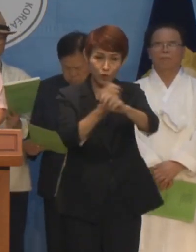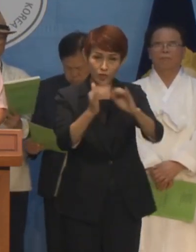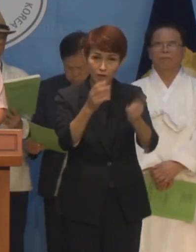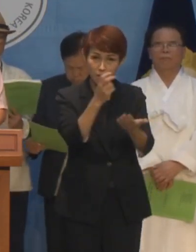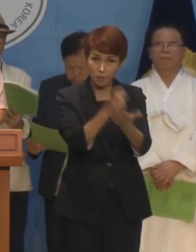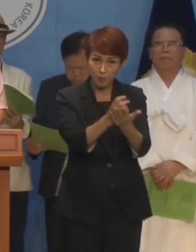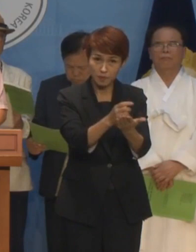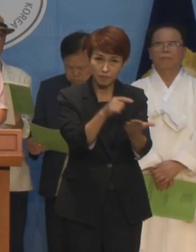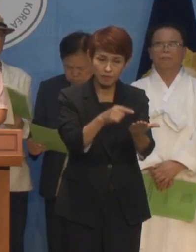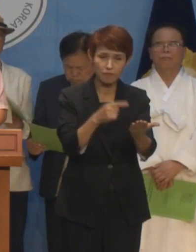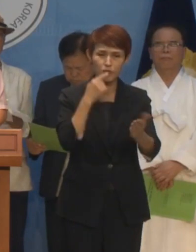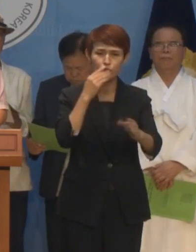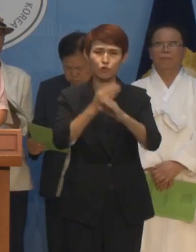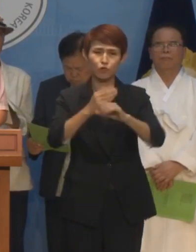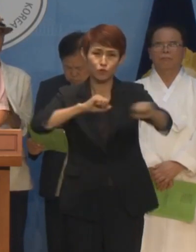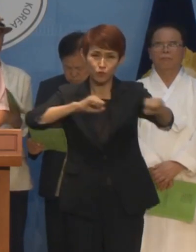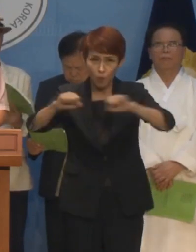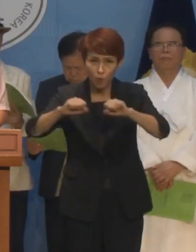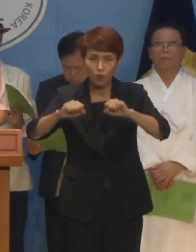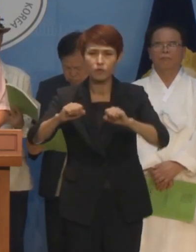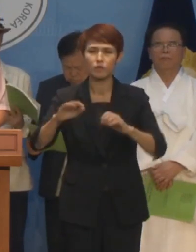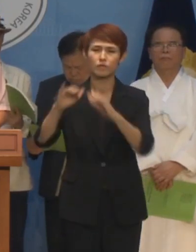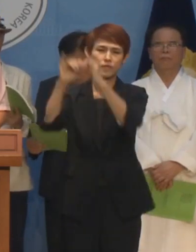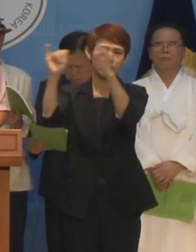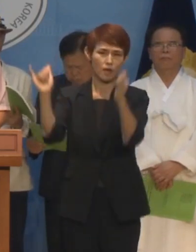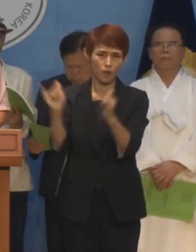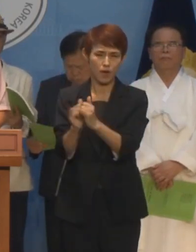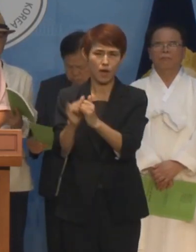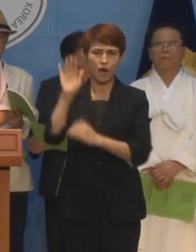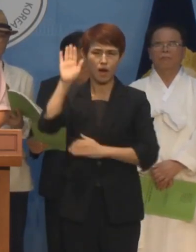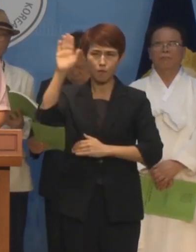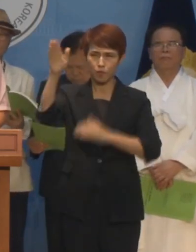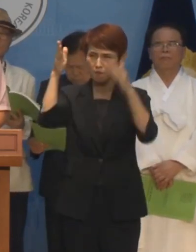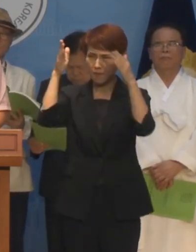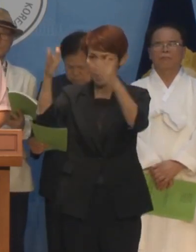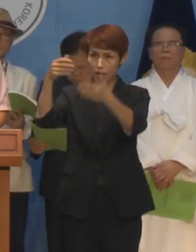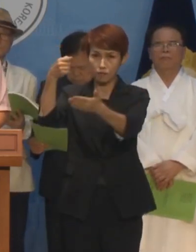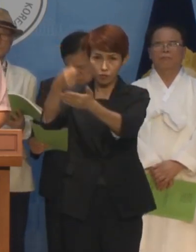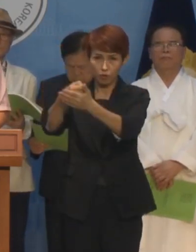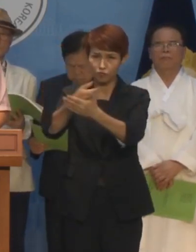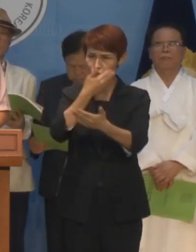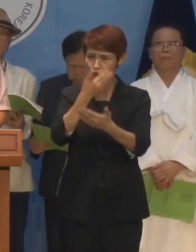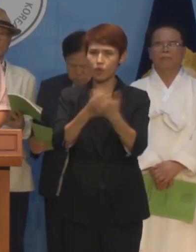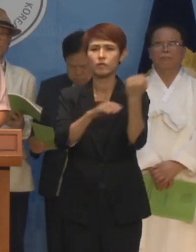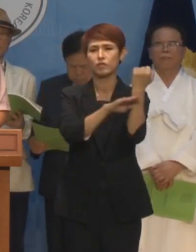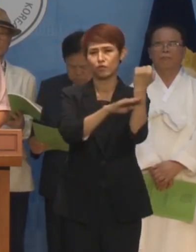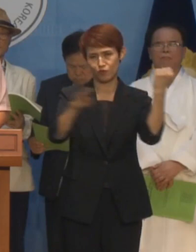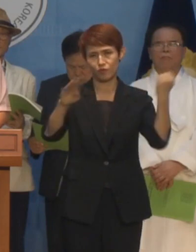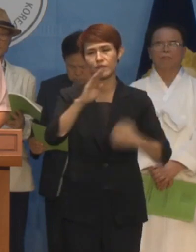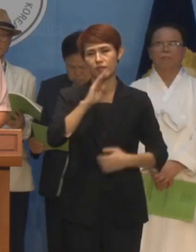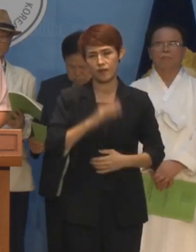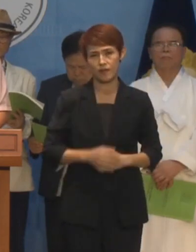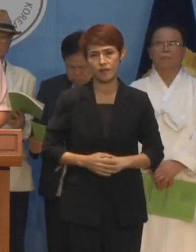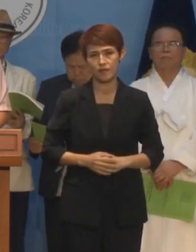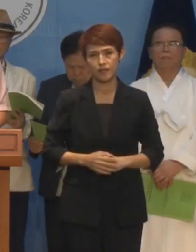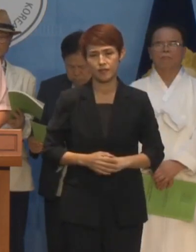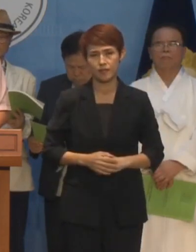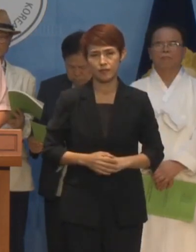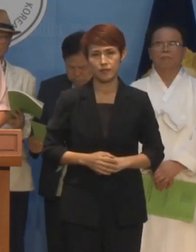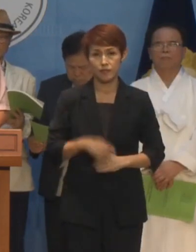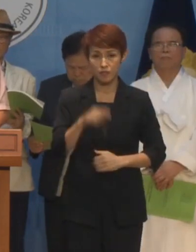민주유공자법은 민주화 운동이 우리 사회가 나아갈 방향을 정하는 이정표로서의 역할을